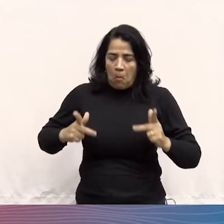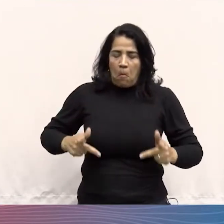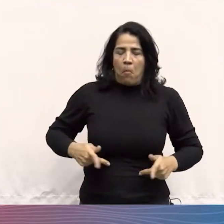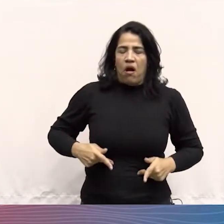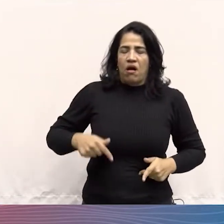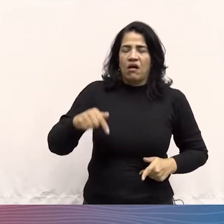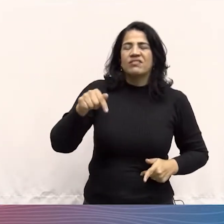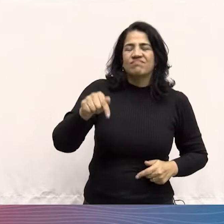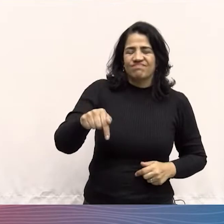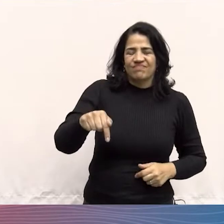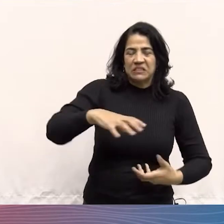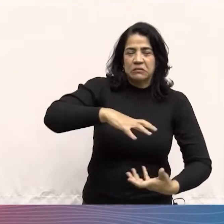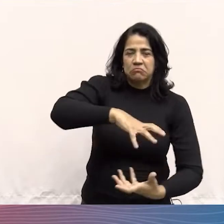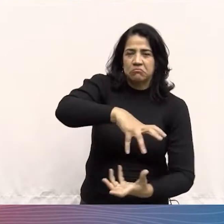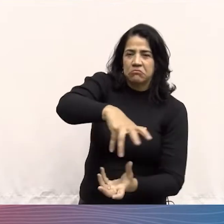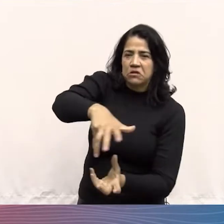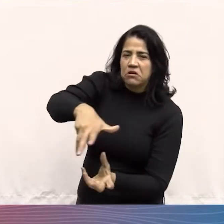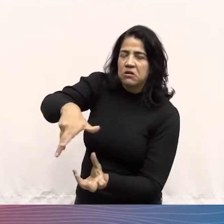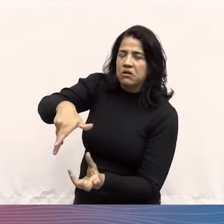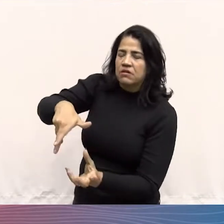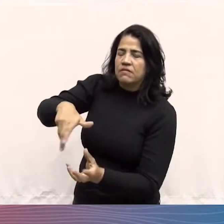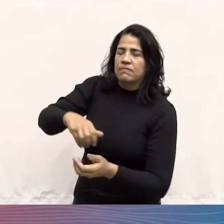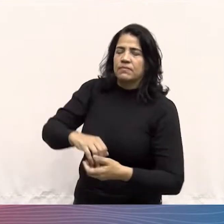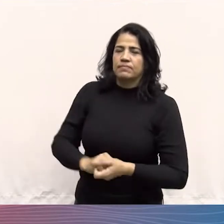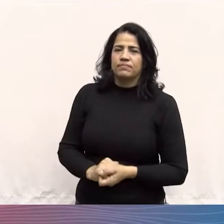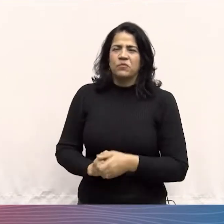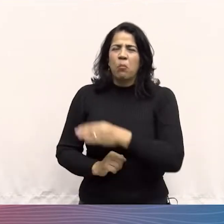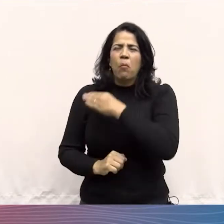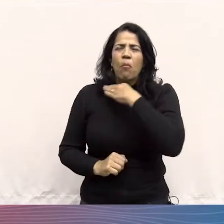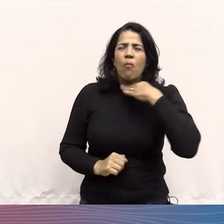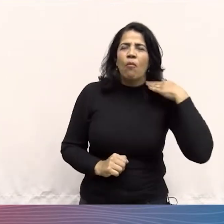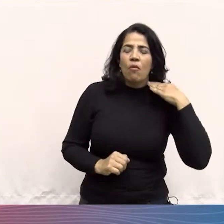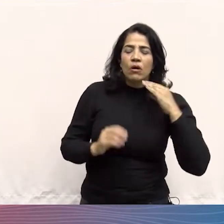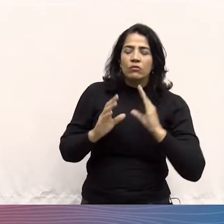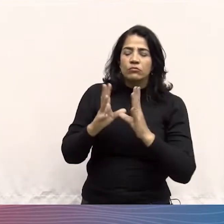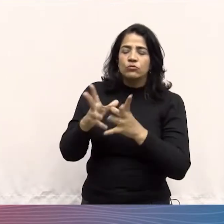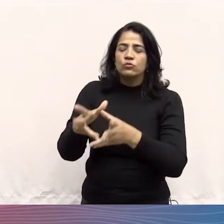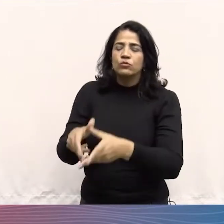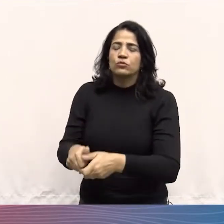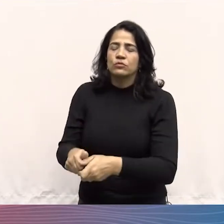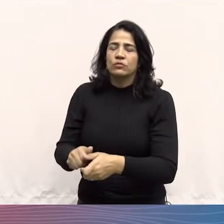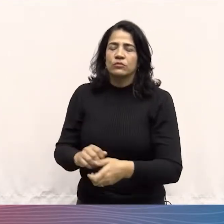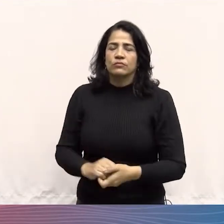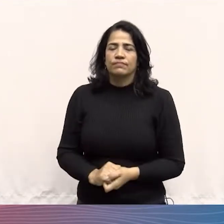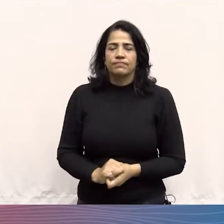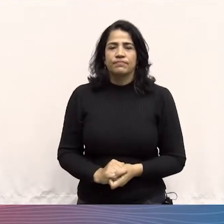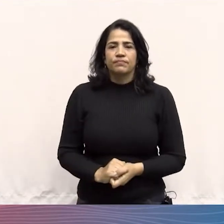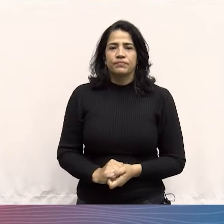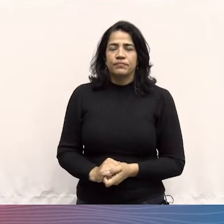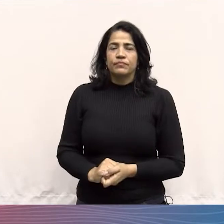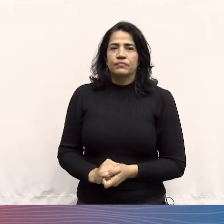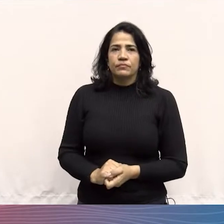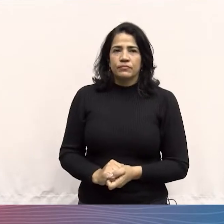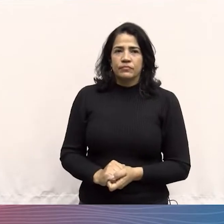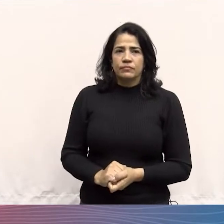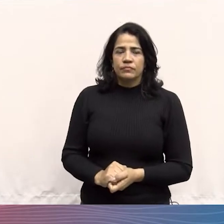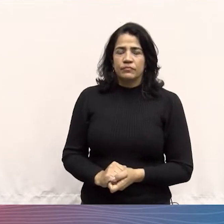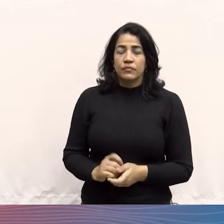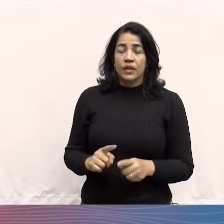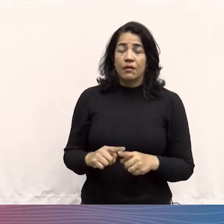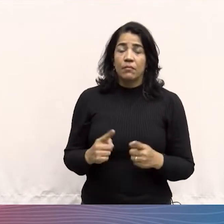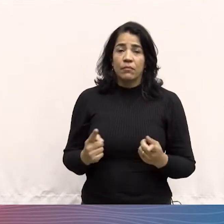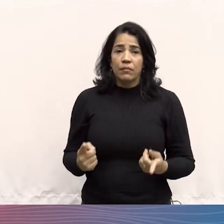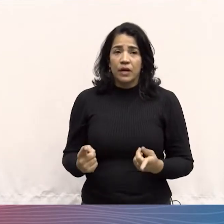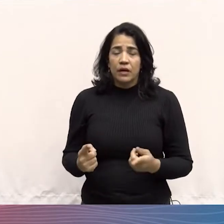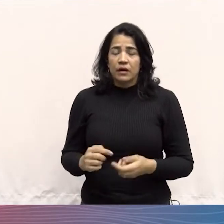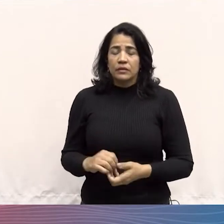caídos, monstros foram mortos também, graças ao Senhor. Mas a gente nunca sabe, porque diz que